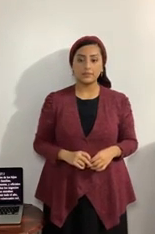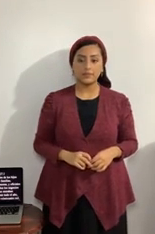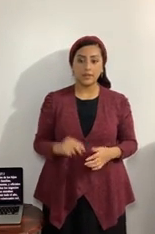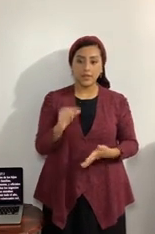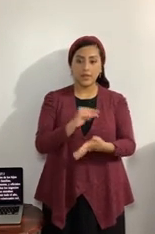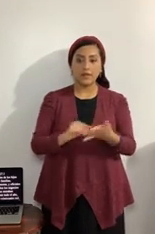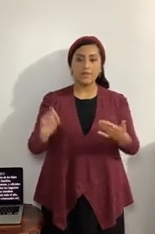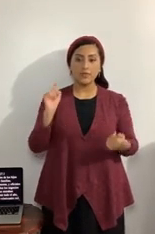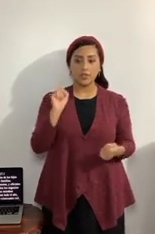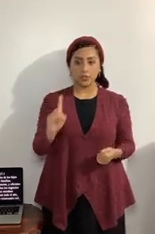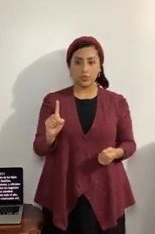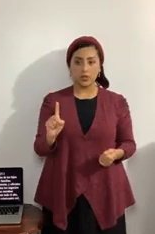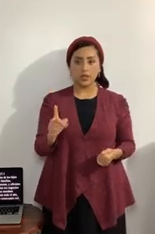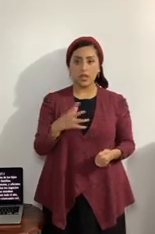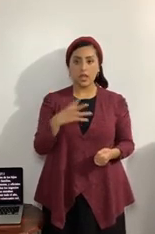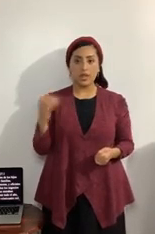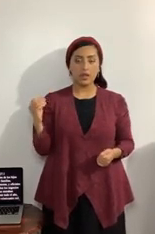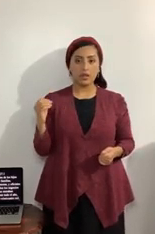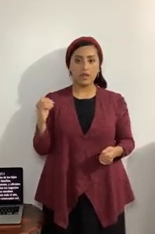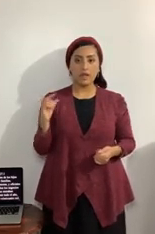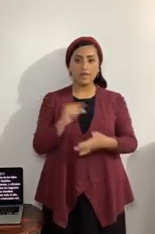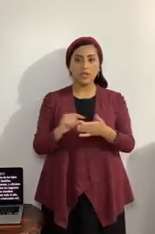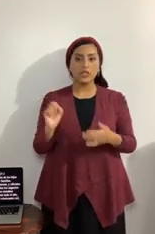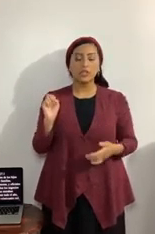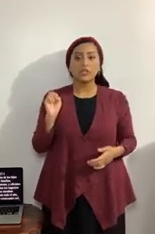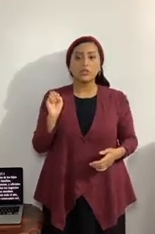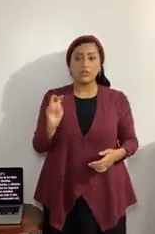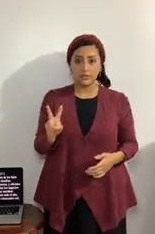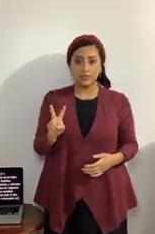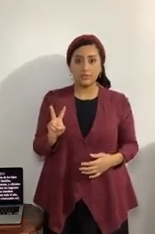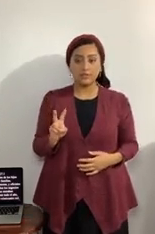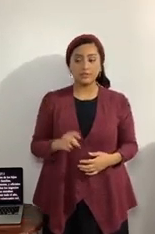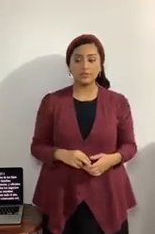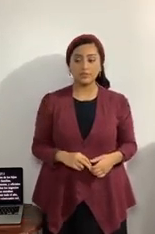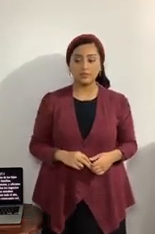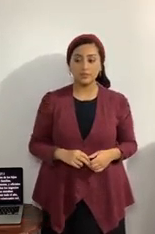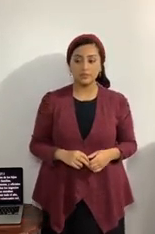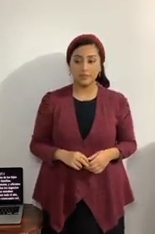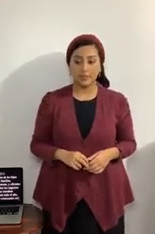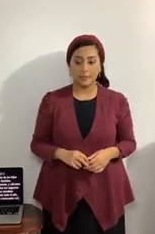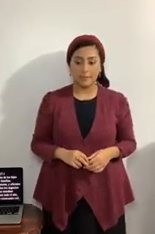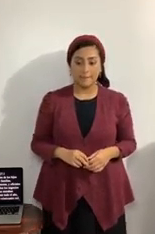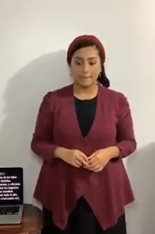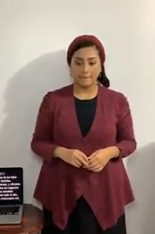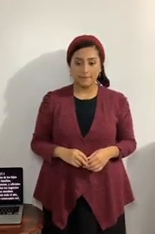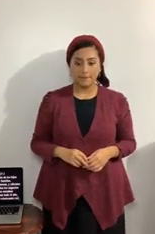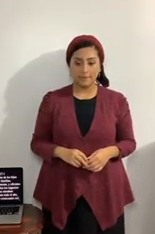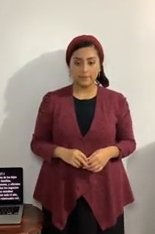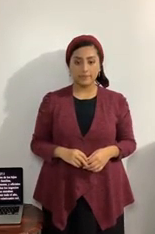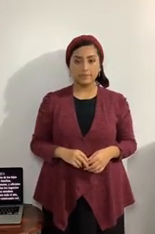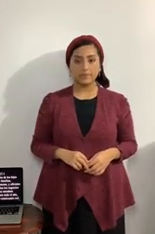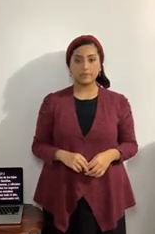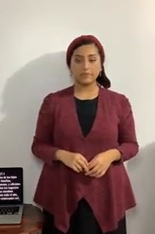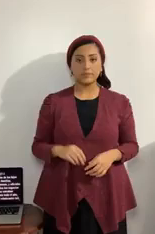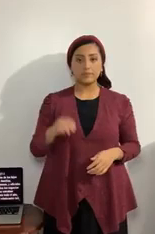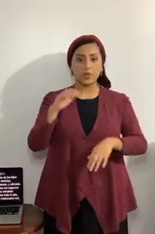1 y 2, ahí adelantito, Primera de Crónicas. Entonces era en Aviv,